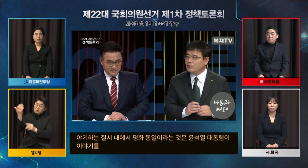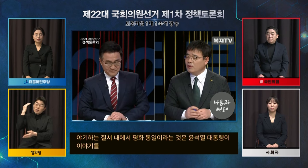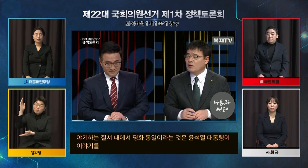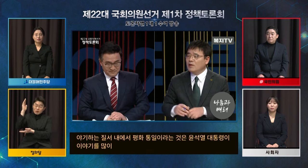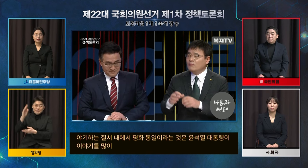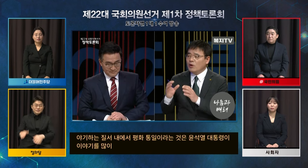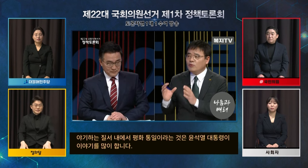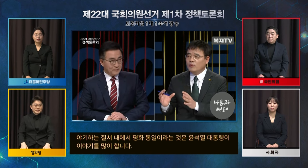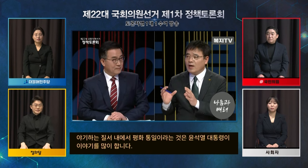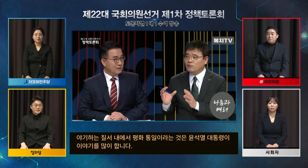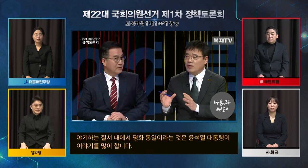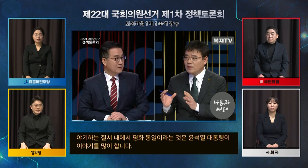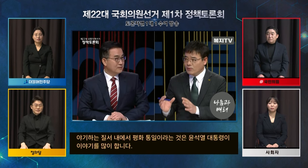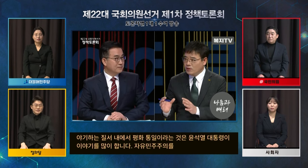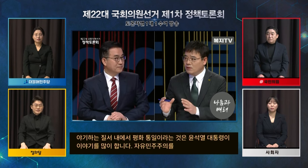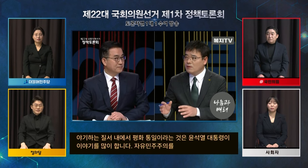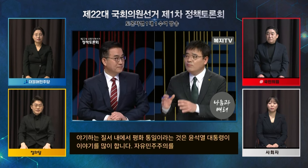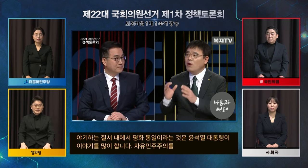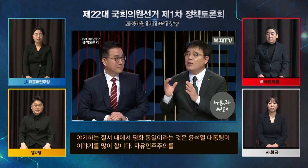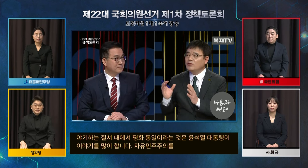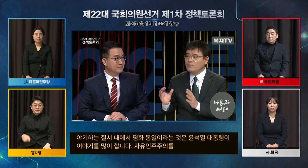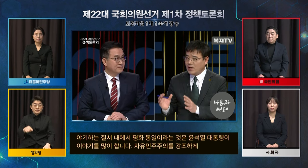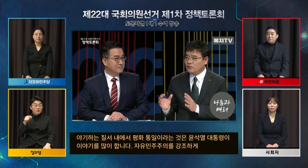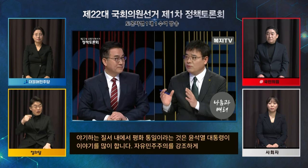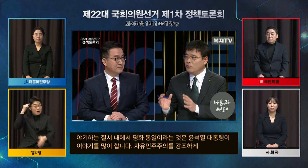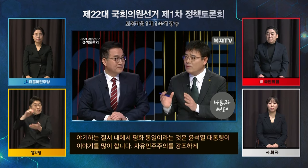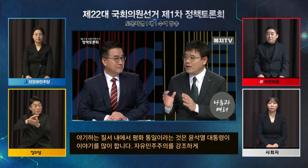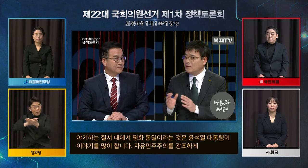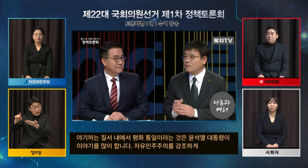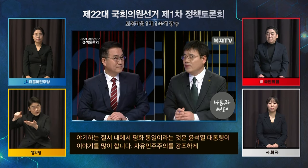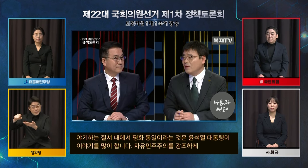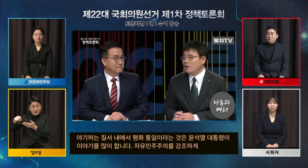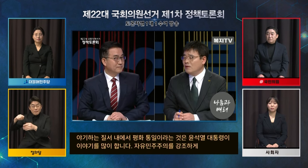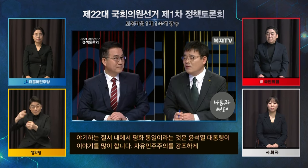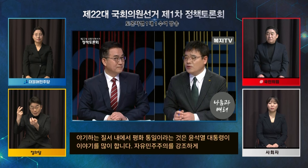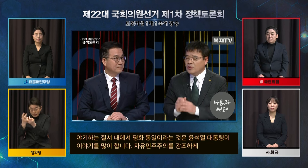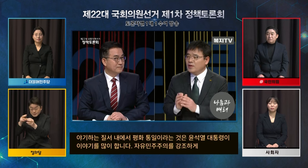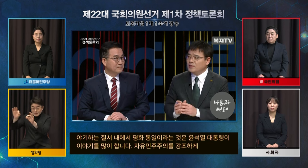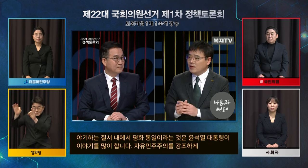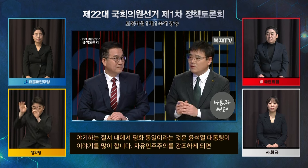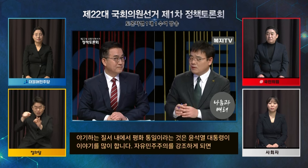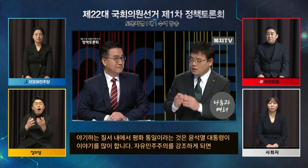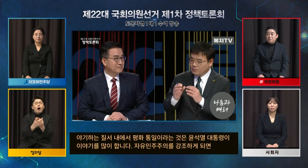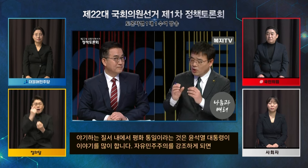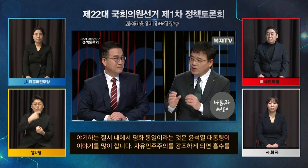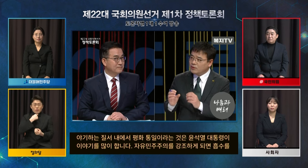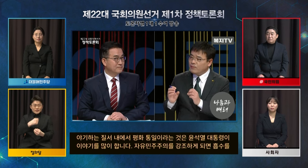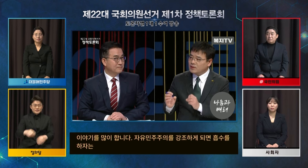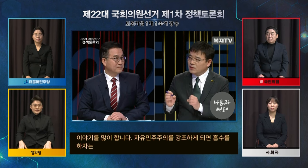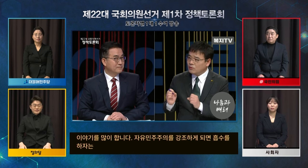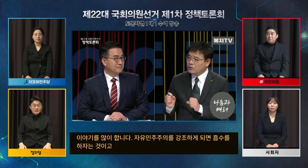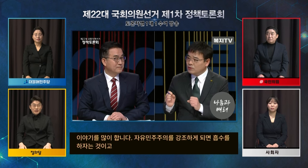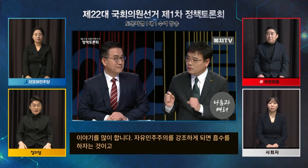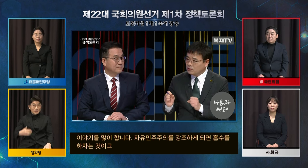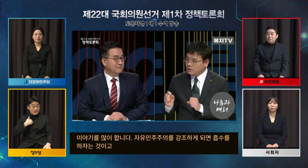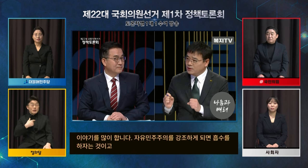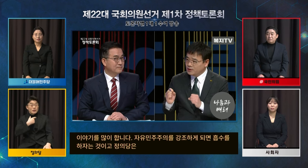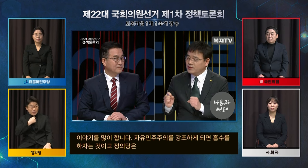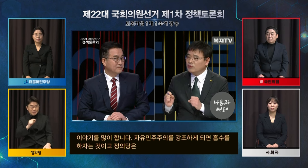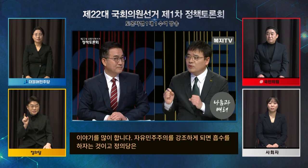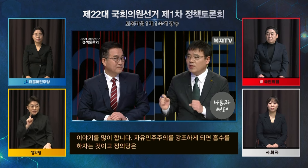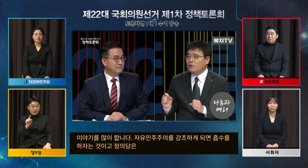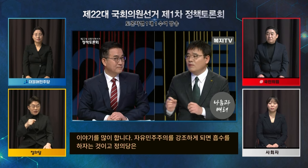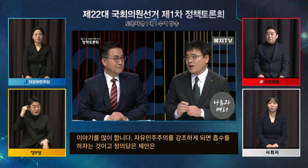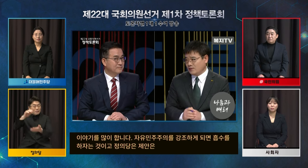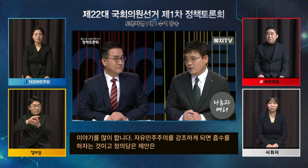통일을 하자는 것이고요. 평화 통일을 강조하게 되면 평화적인 방식으로 통일을 말하는 겁니다. 정의당의 제안은 평화적 방식의 통일을